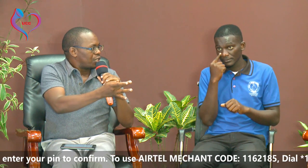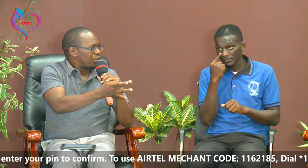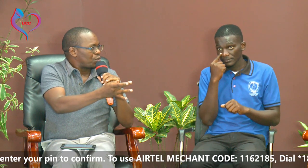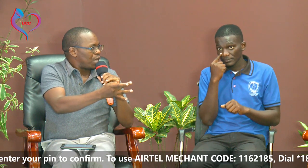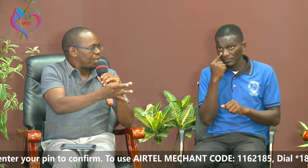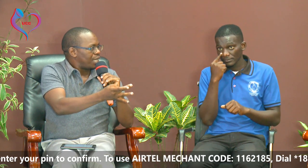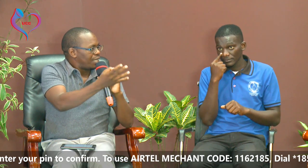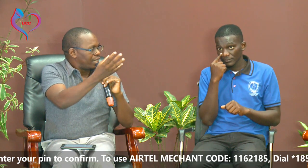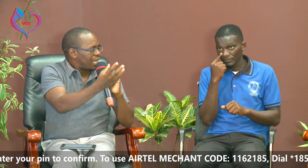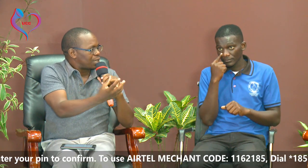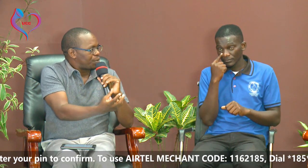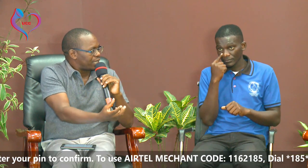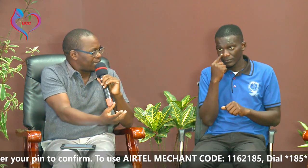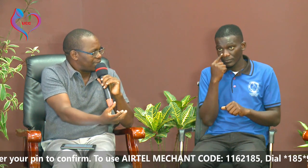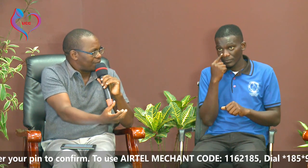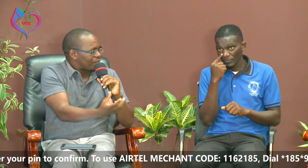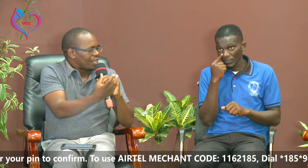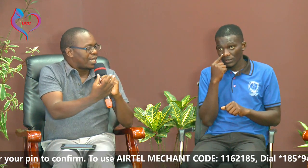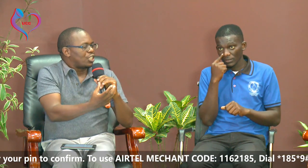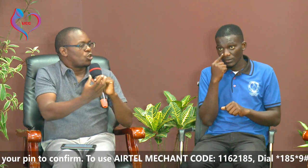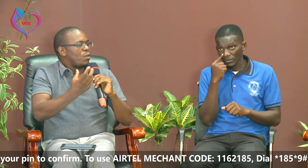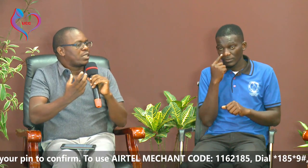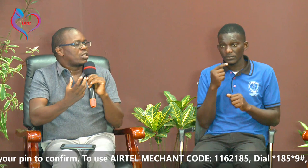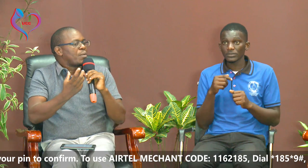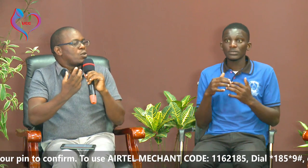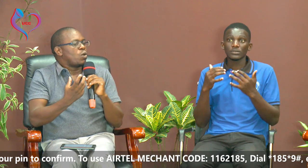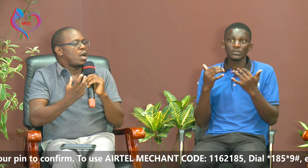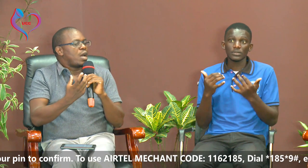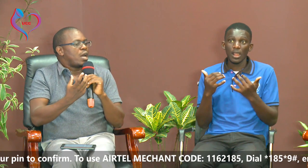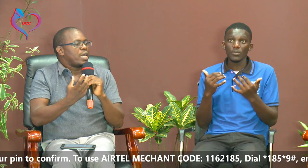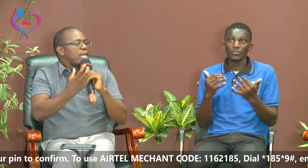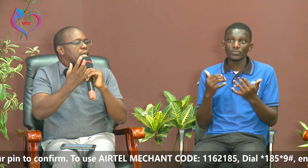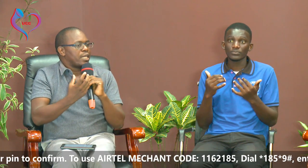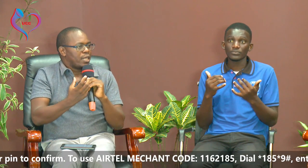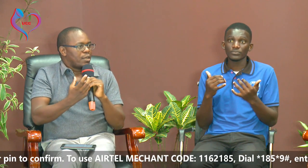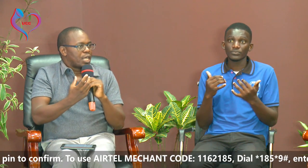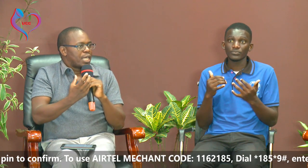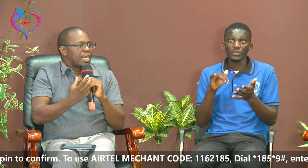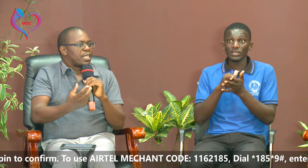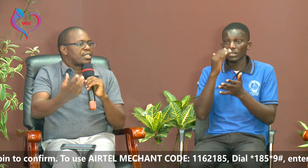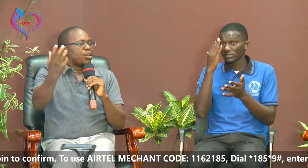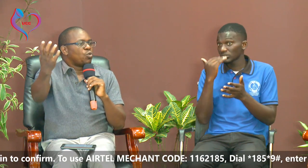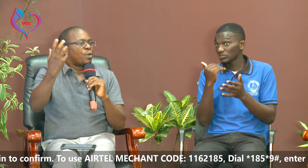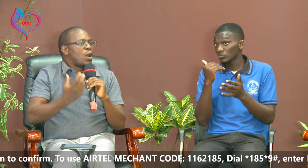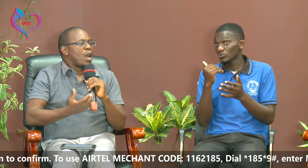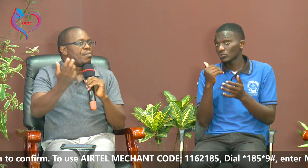Echo kusatu ngambe cha, it has presence. Kati ensonga lwaki mutabani wa Eri. Esanduku bwe